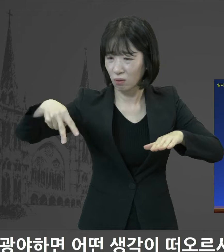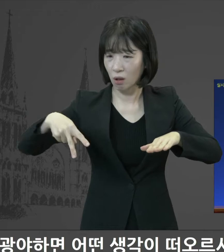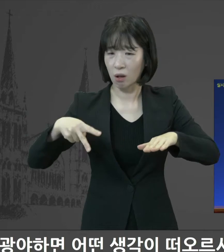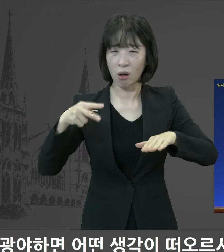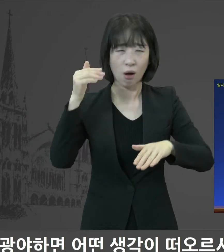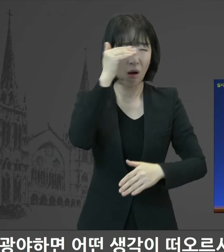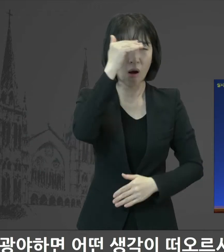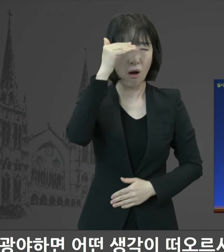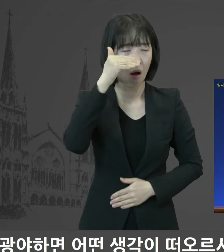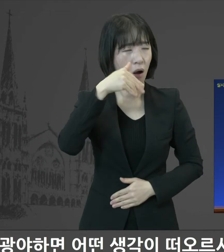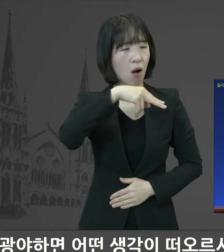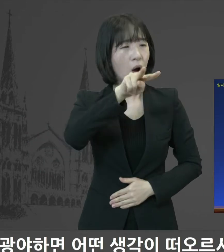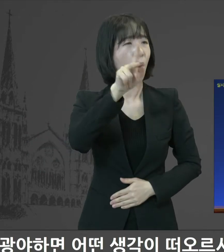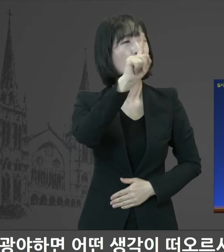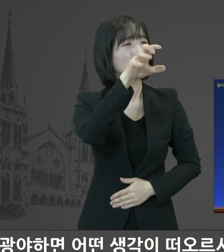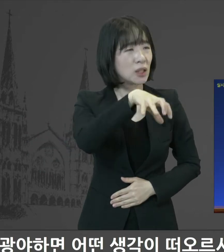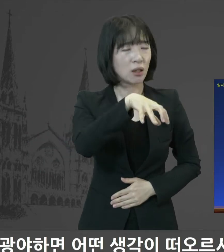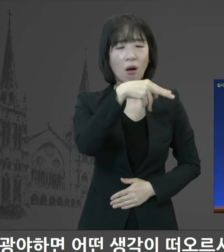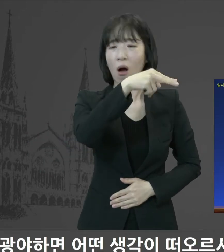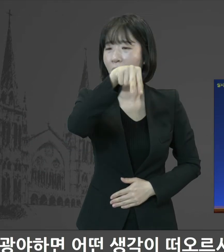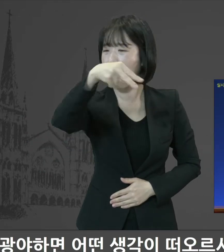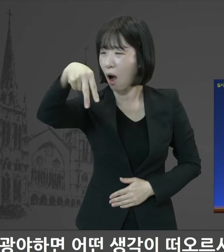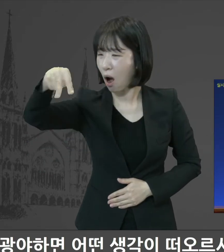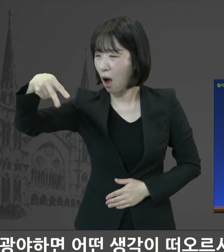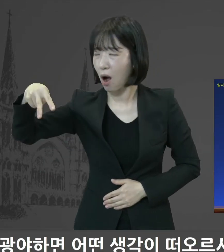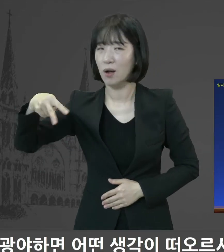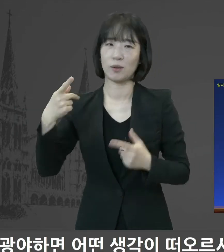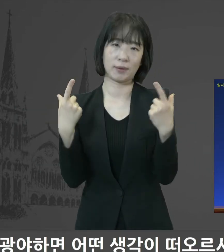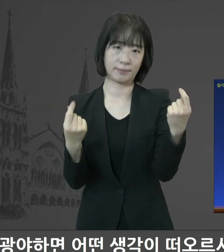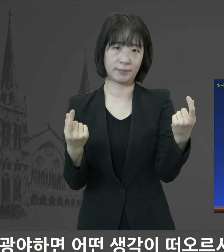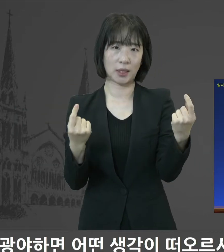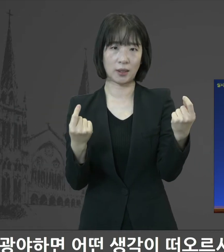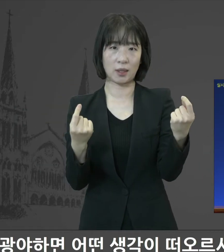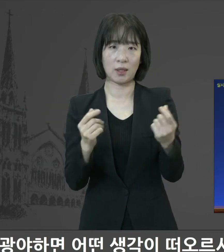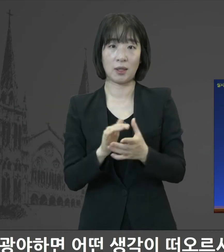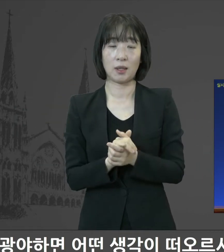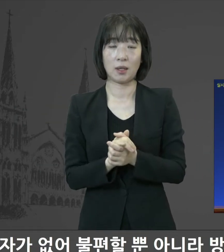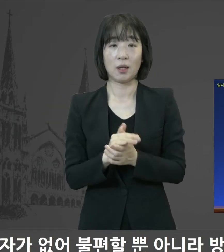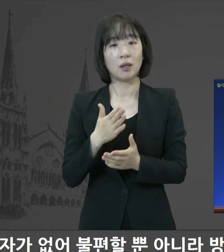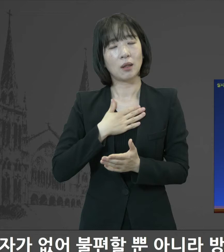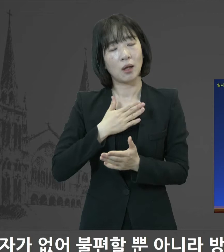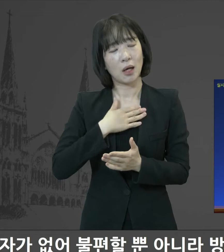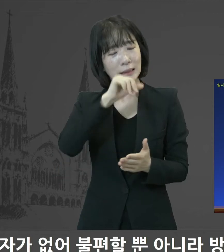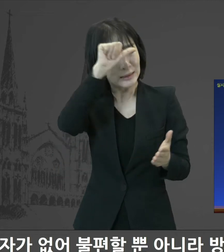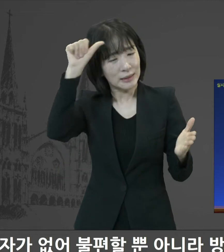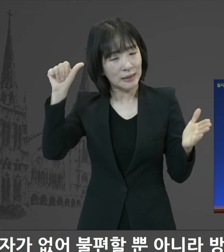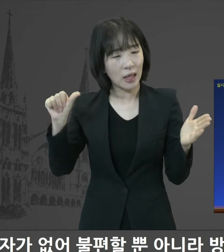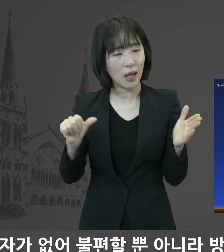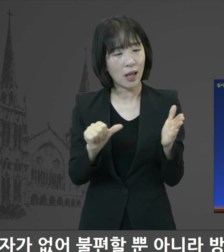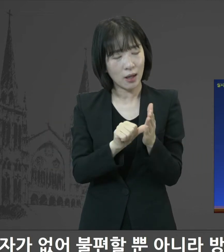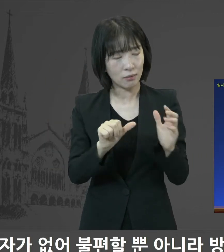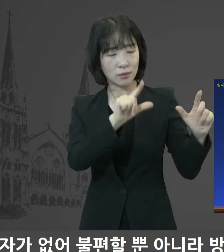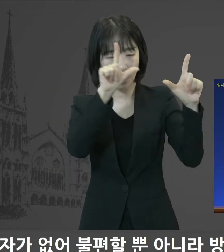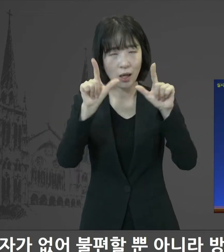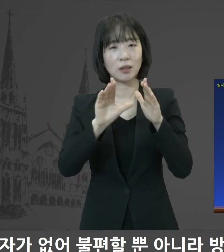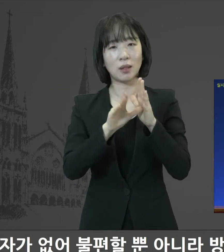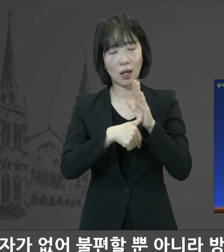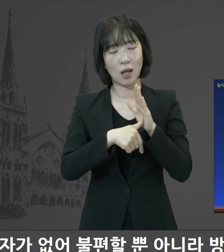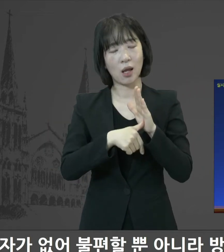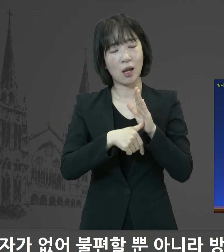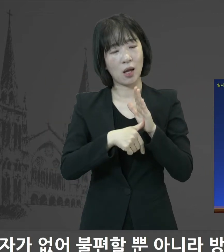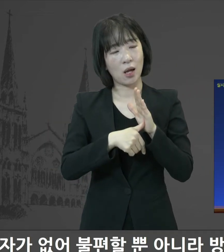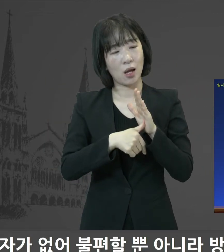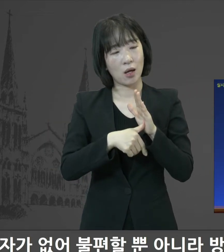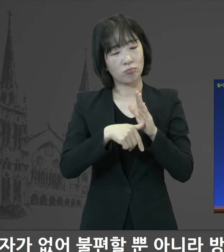방황하게 되는 것이 광야다. 우리는 인생살이하면서 제가 요즘 광야 생활을 하고 있습니다. 그러면 아직